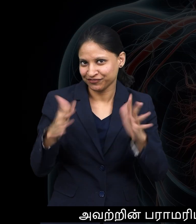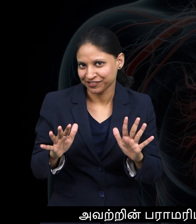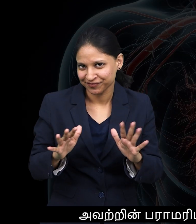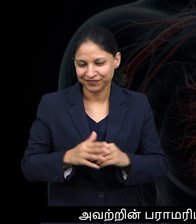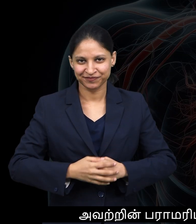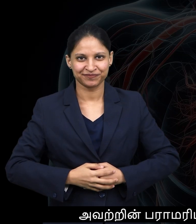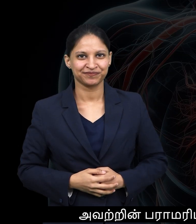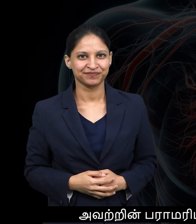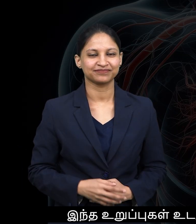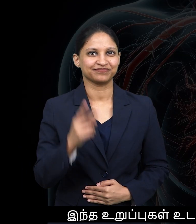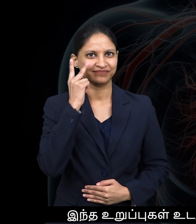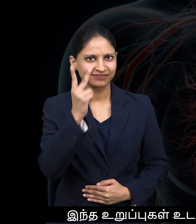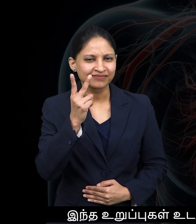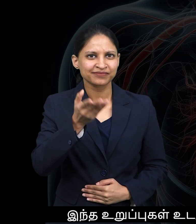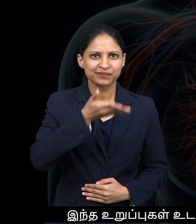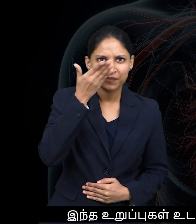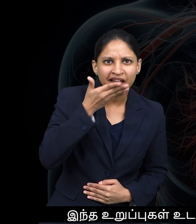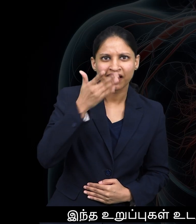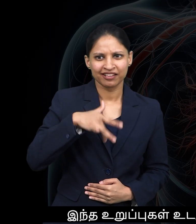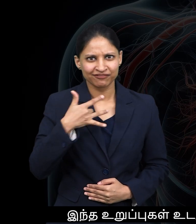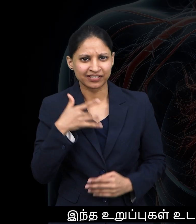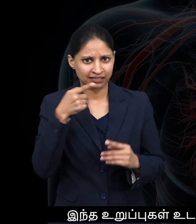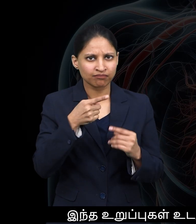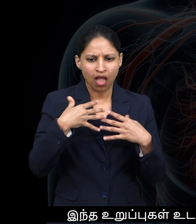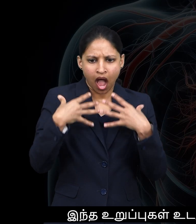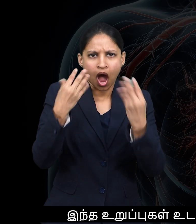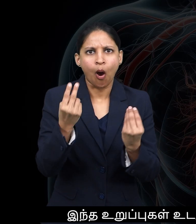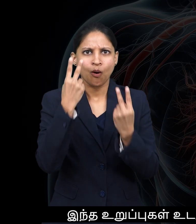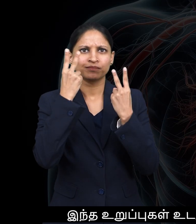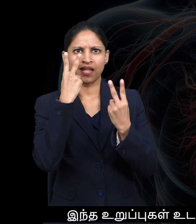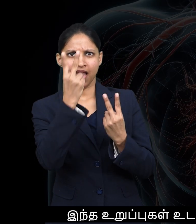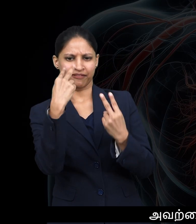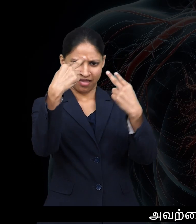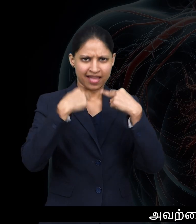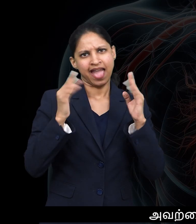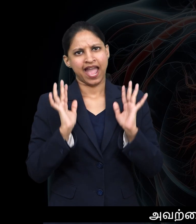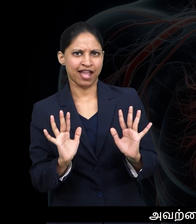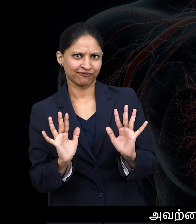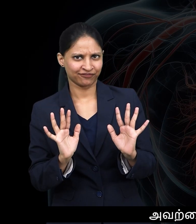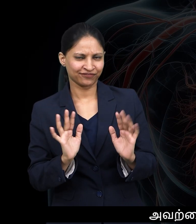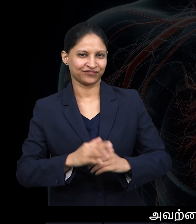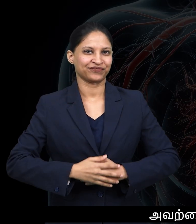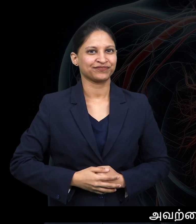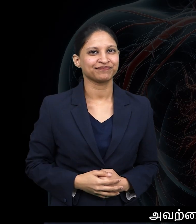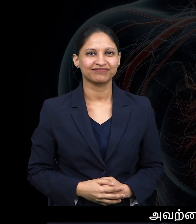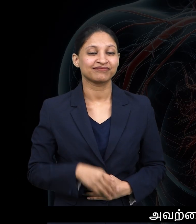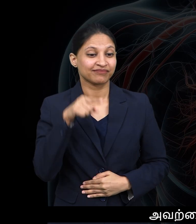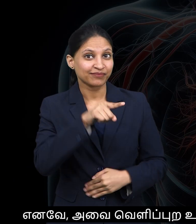கொண்டோம். இந்த உறுப்புகள் உடலுக்கு வெளியே அமைந்துள்ளன. அவற்றை நாம்